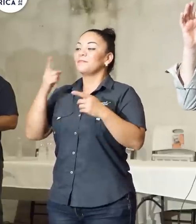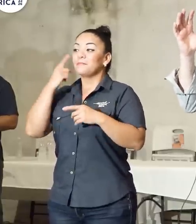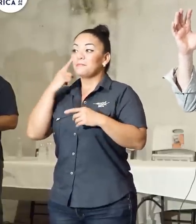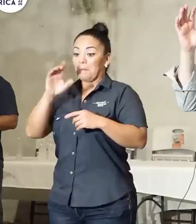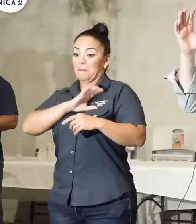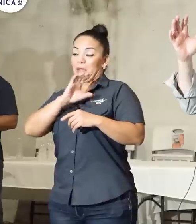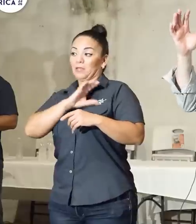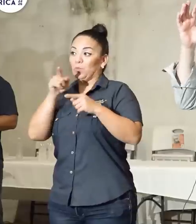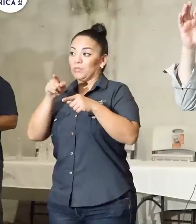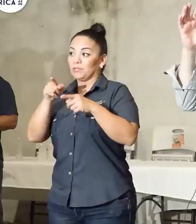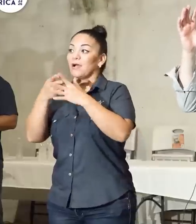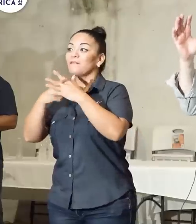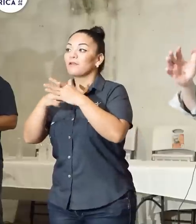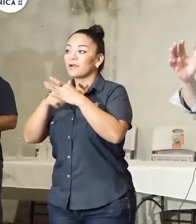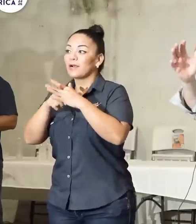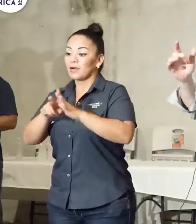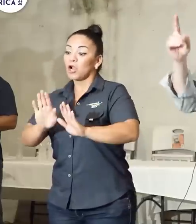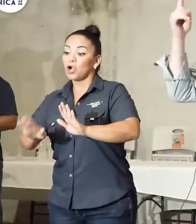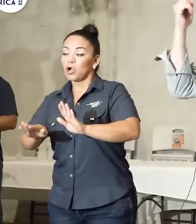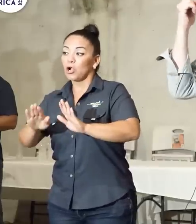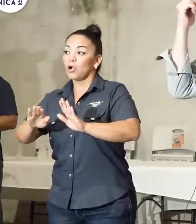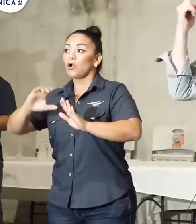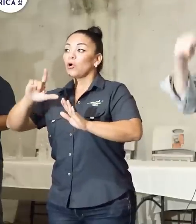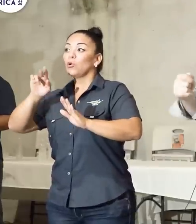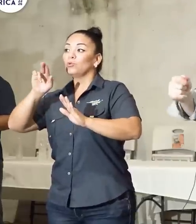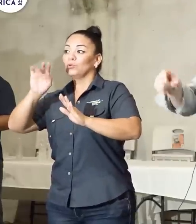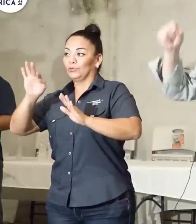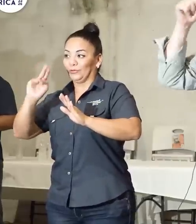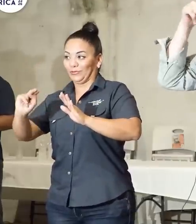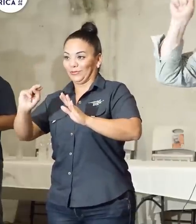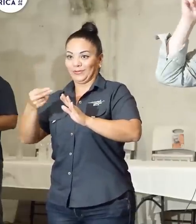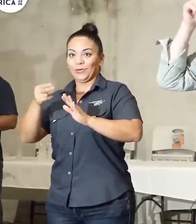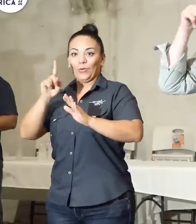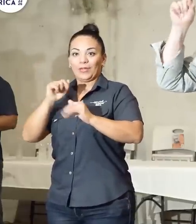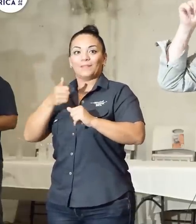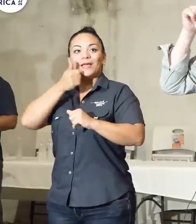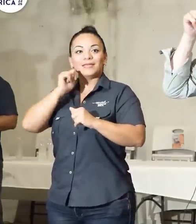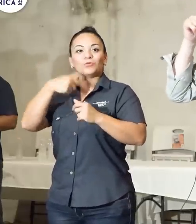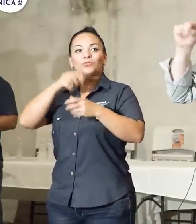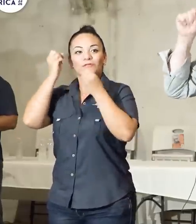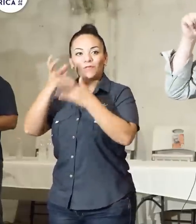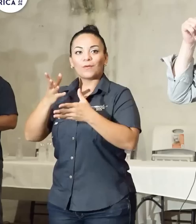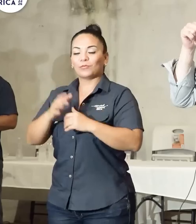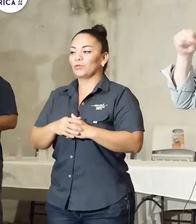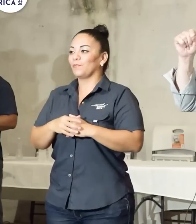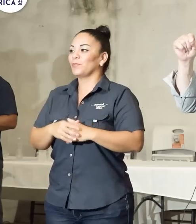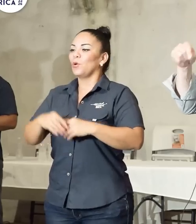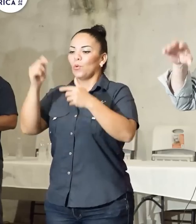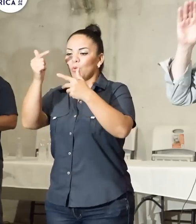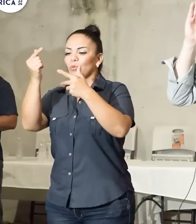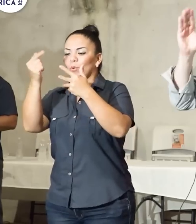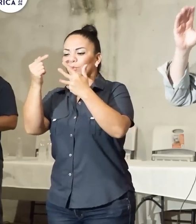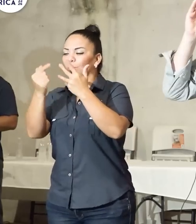radiopatrullas a las que había que arreglarles el clutch, una radiopatrulla. Y ayer reportamos punto por